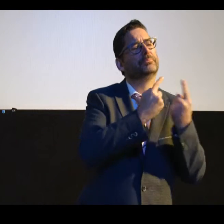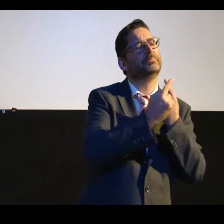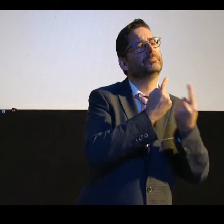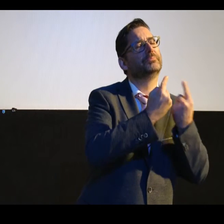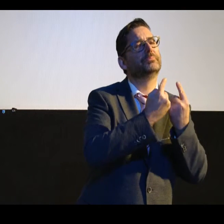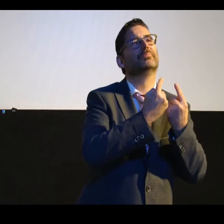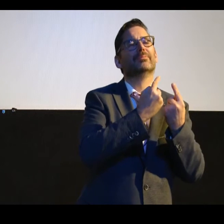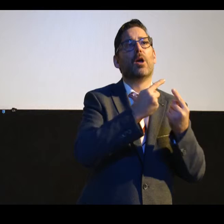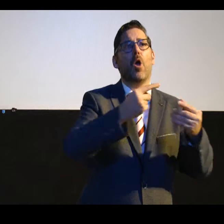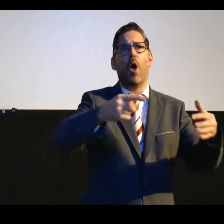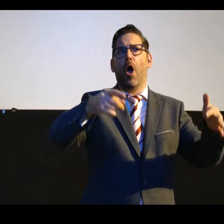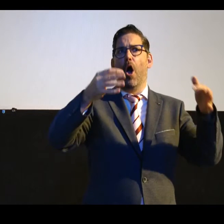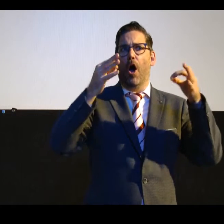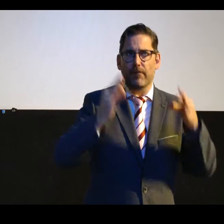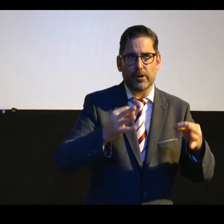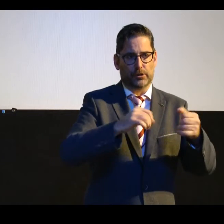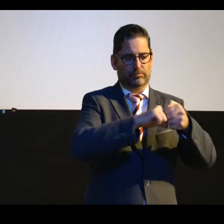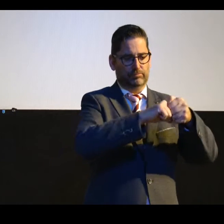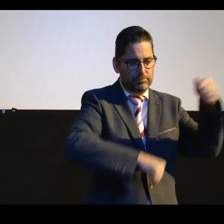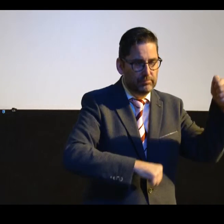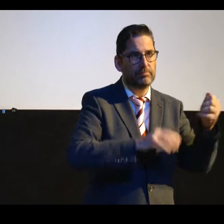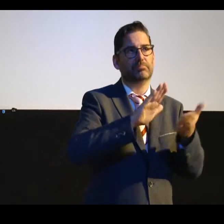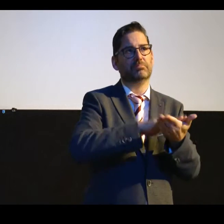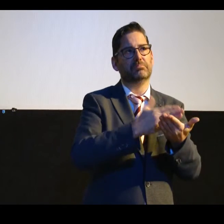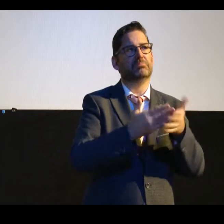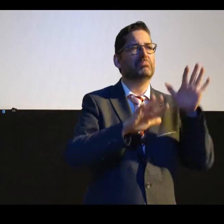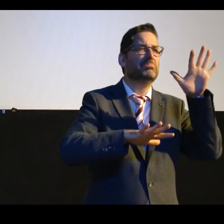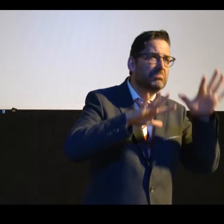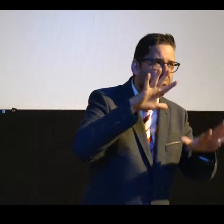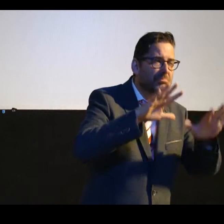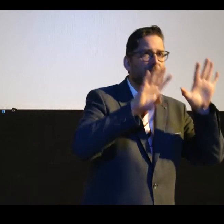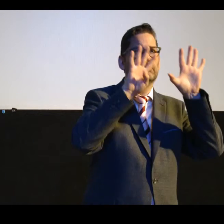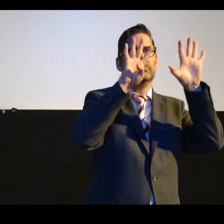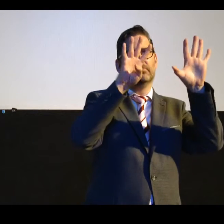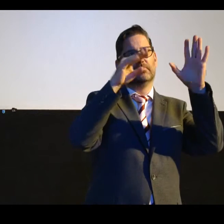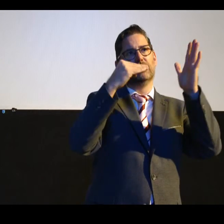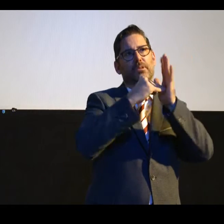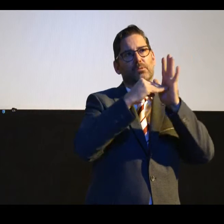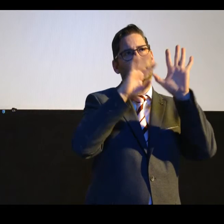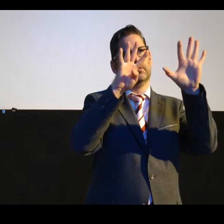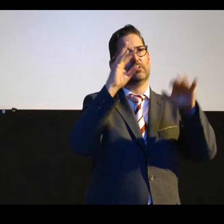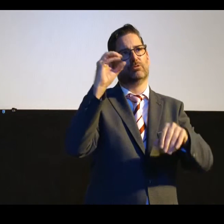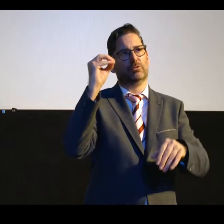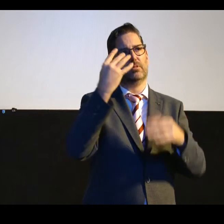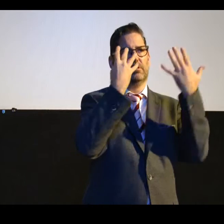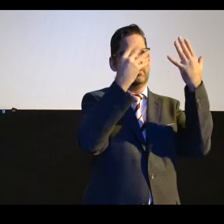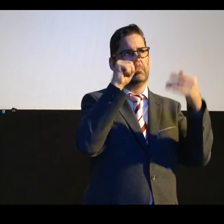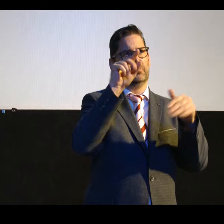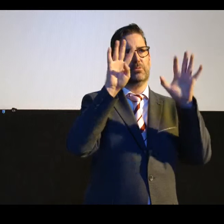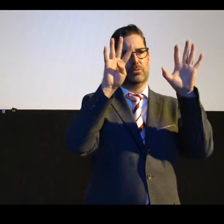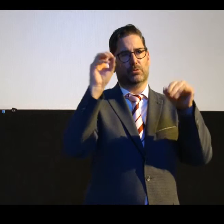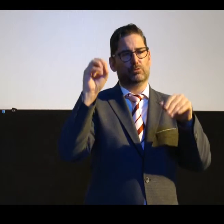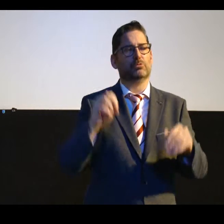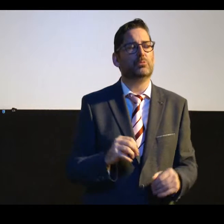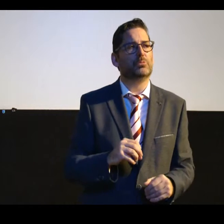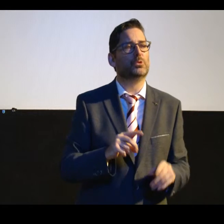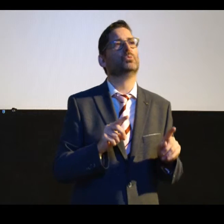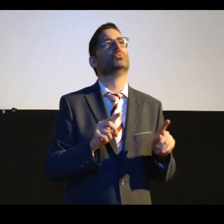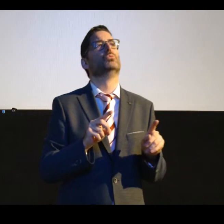En cuanto a intérpretes de lengua de signos, aunque tampoco es un dato oficial, pero podemos hablar en torno